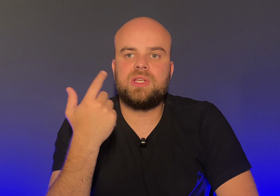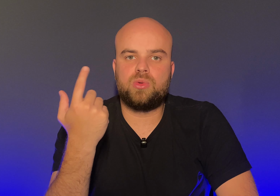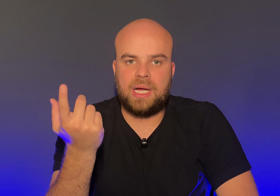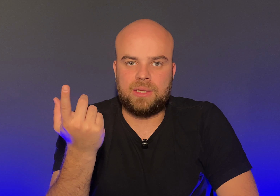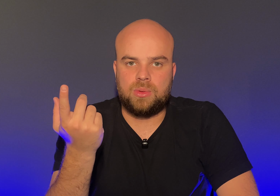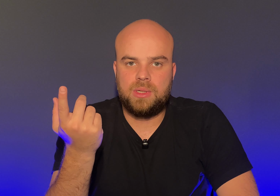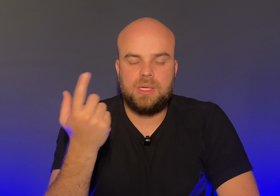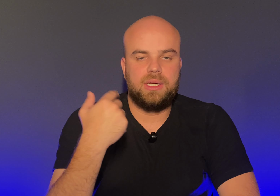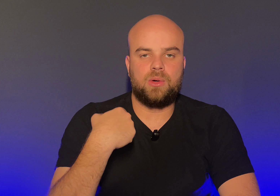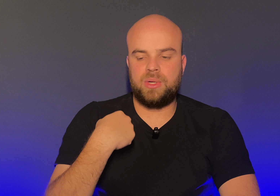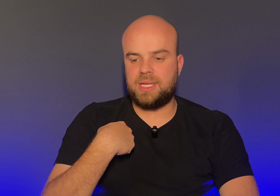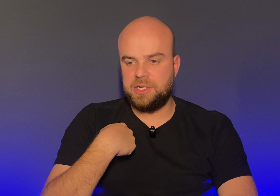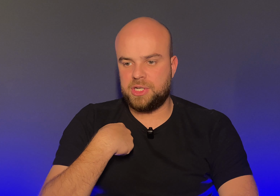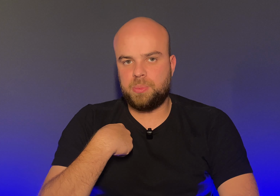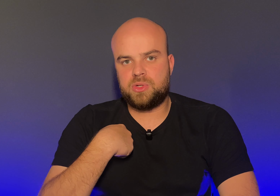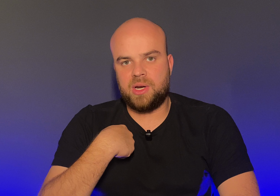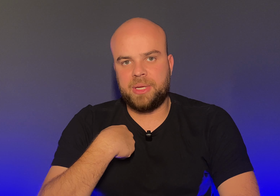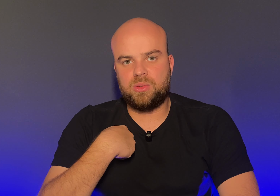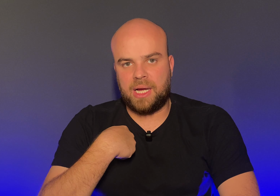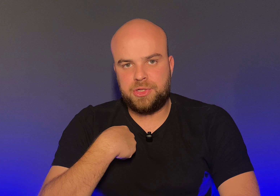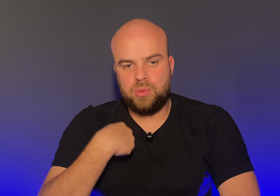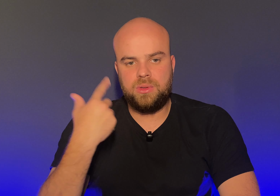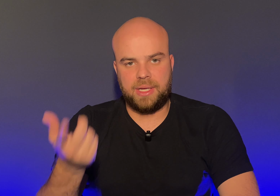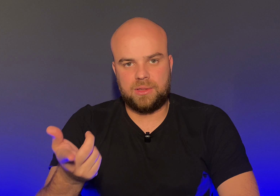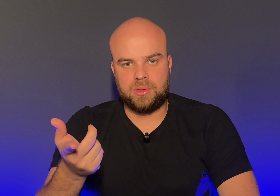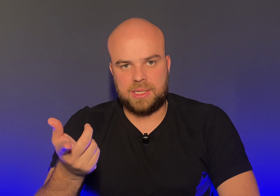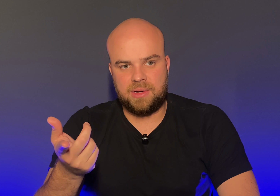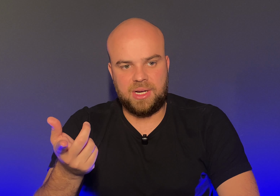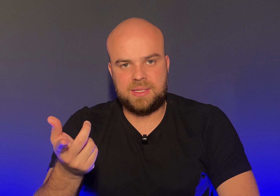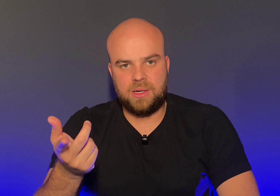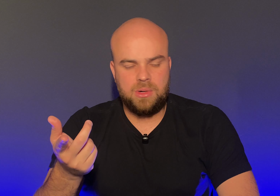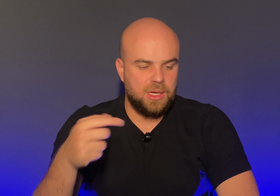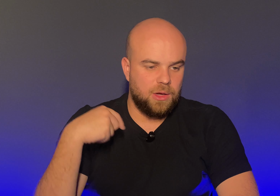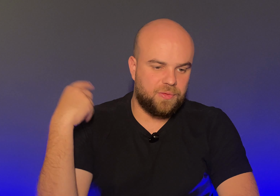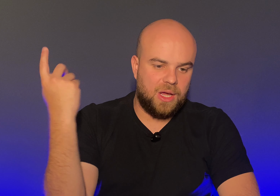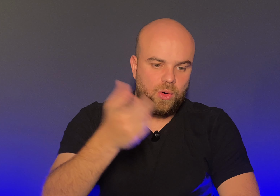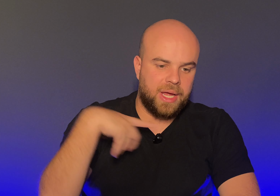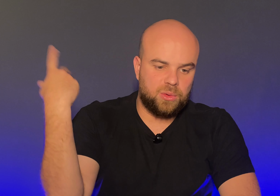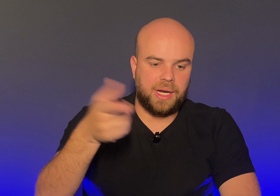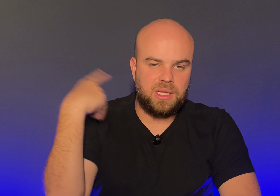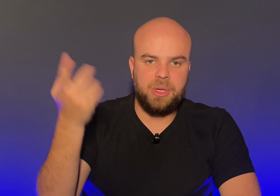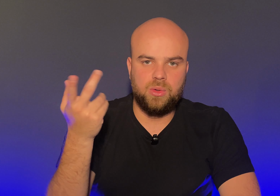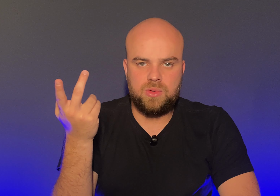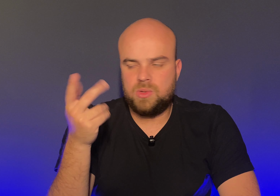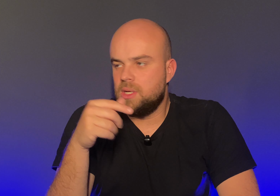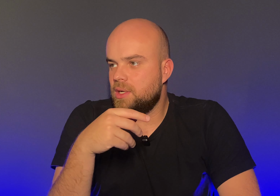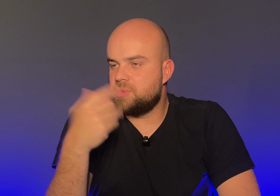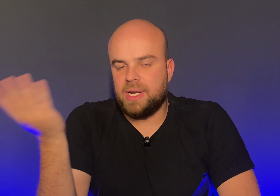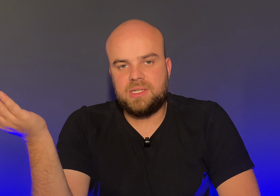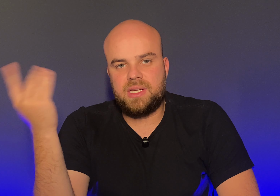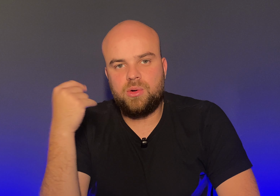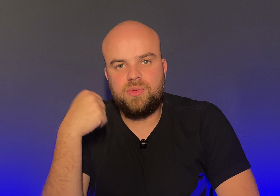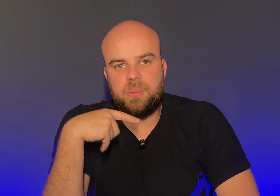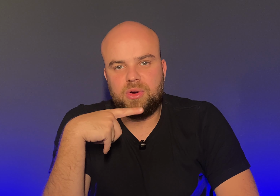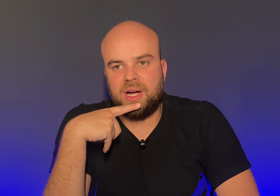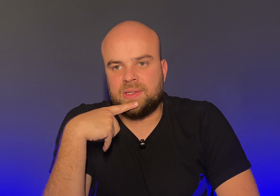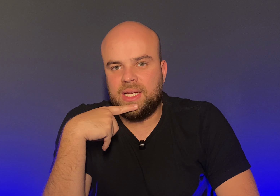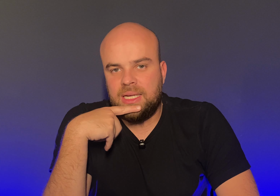foi o resultado eu não entendia de posicionamento tático dentro dessa avaliação eu fiquei correndo 30 minutos não sei nem dizer que não foi aprovado né